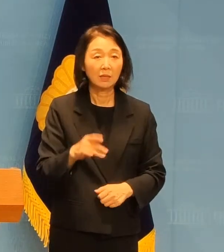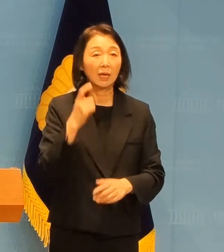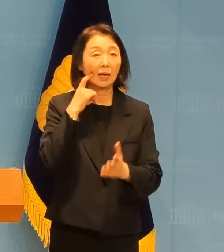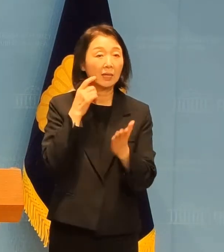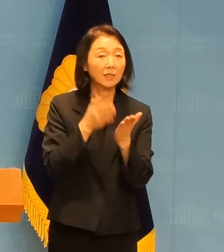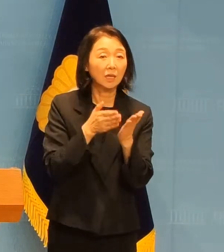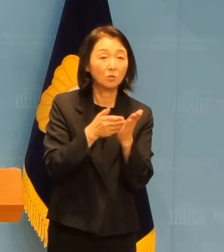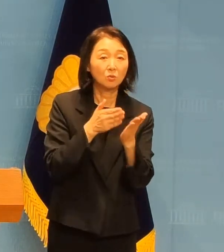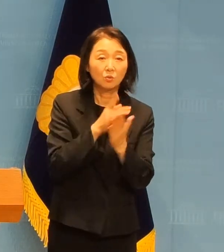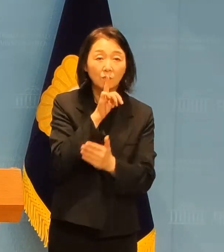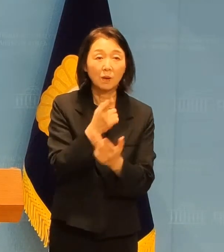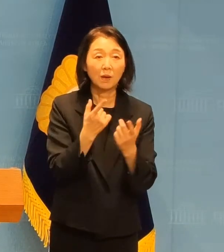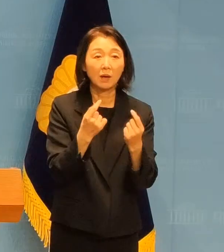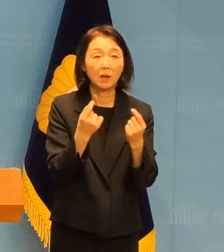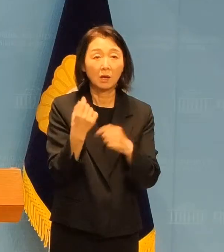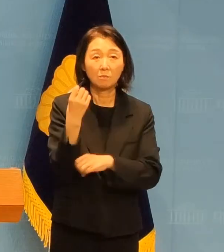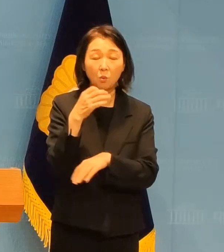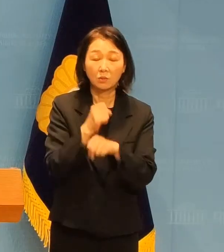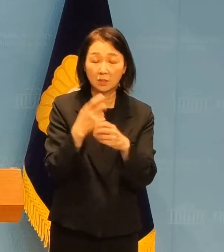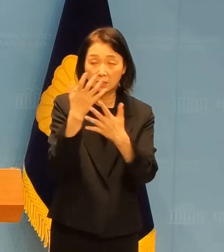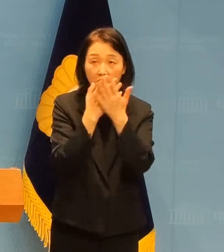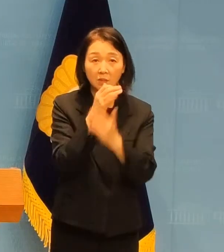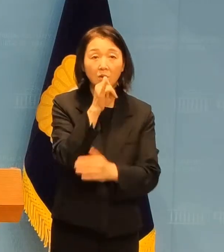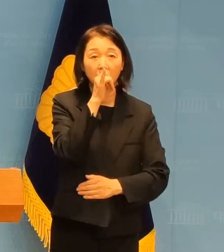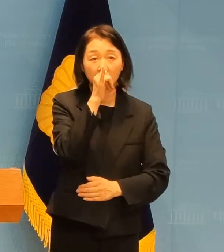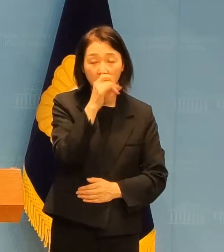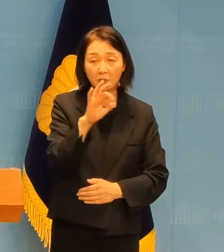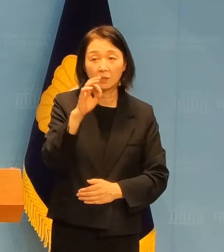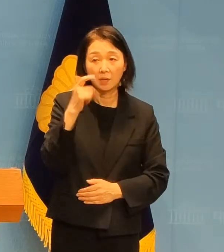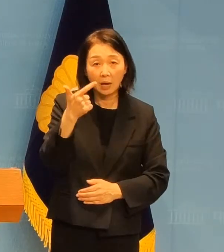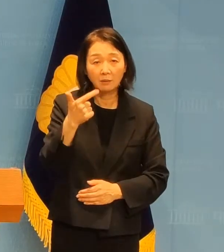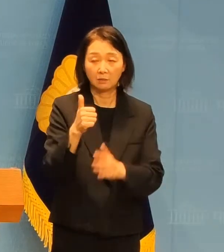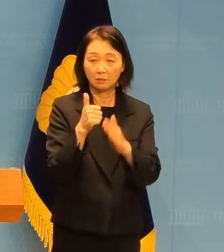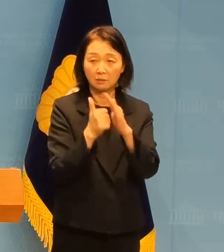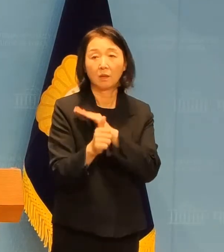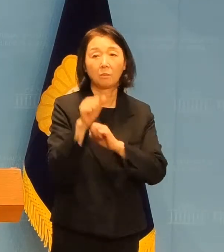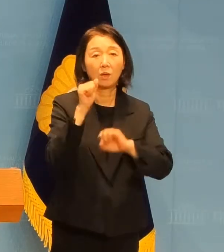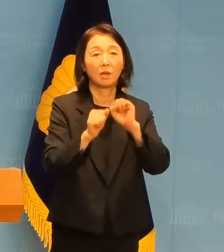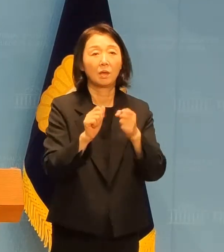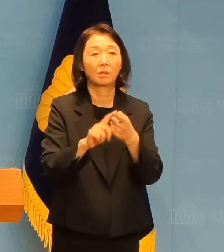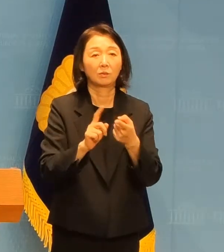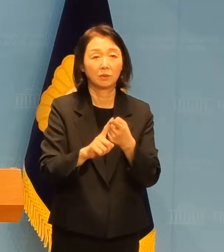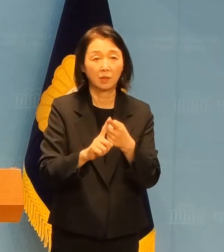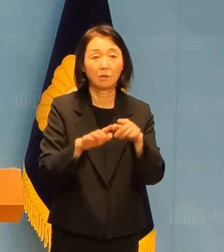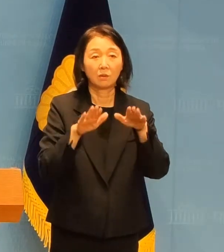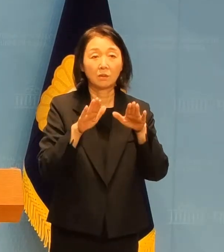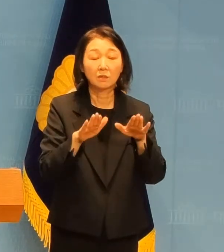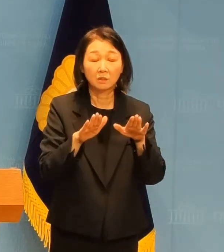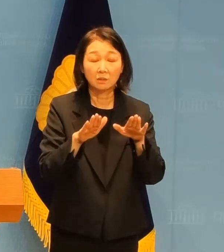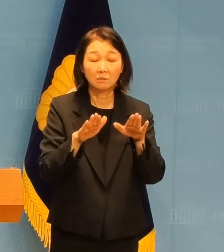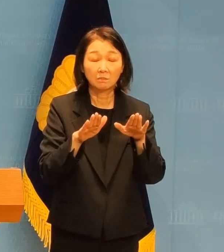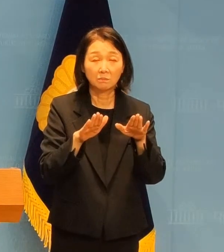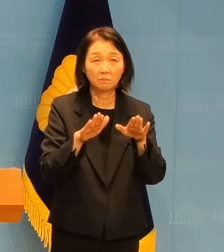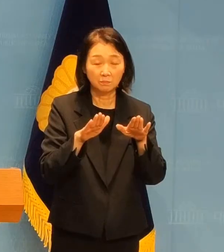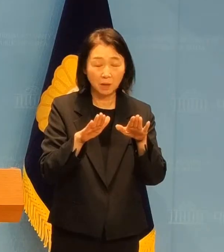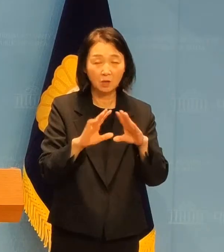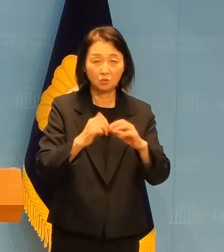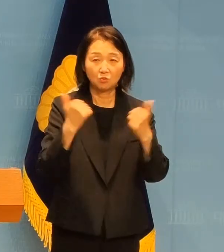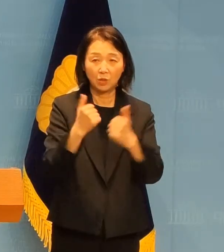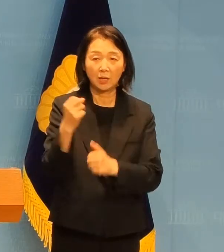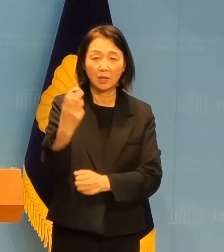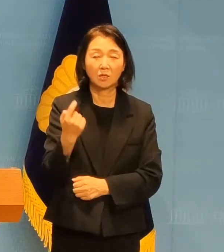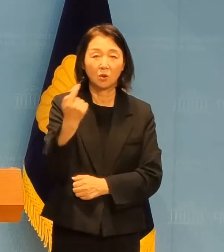가짜뉴스 운운하며 본질을 흐리려는 한동훈 전 대표의 행태는 결국 여의도 재입성을